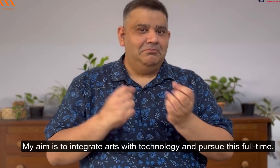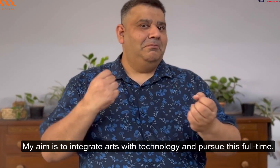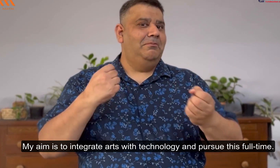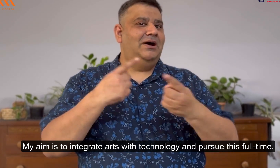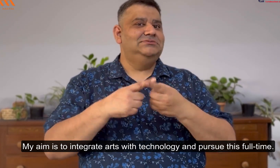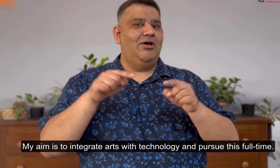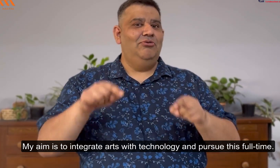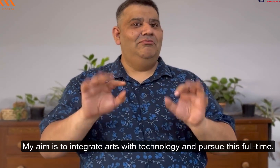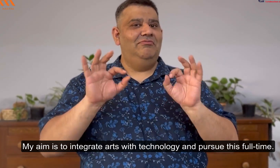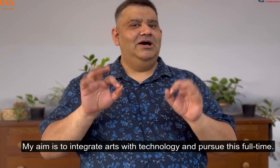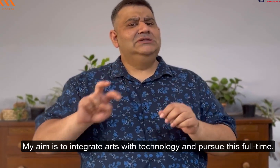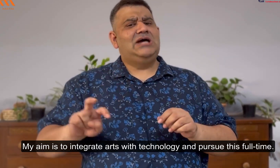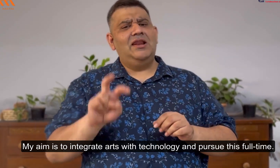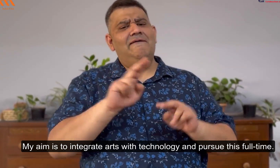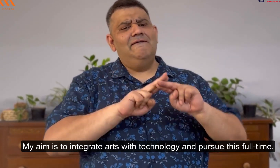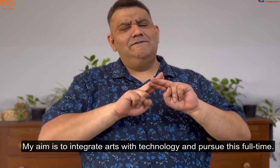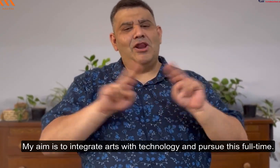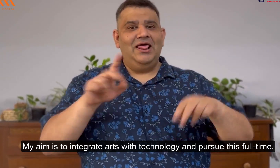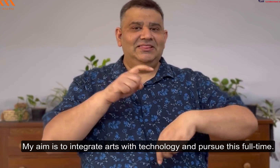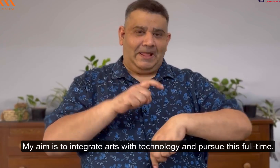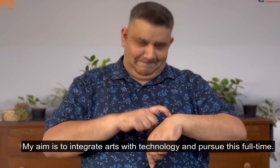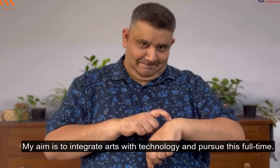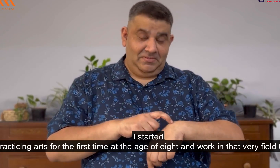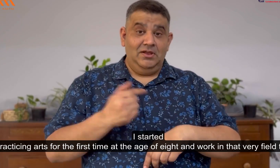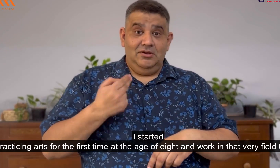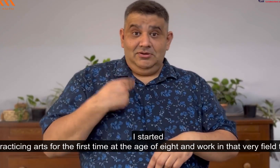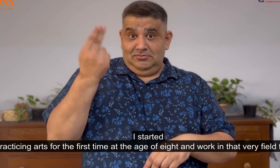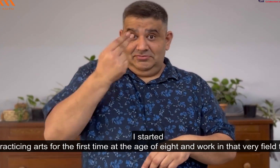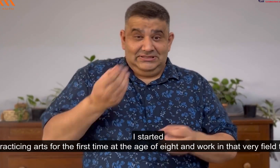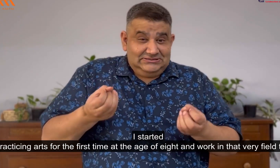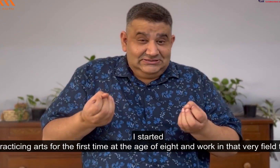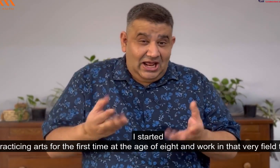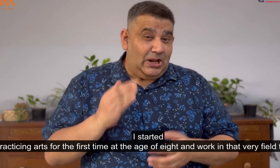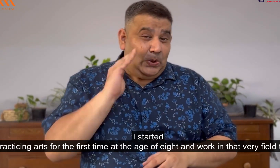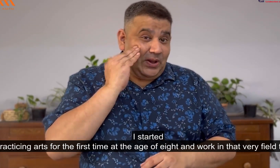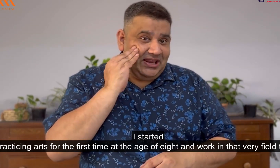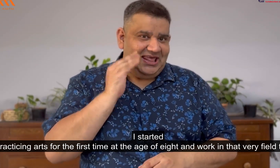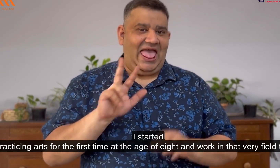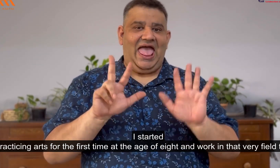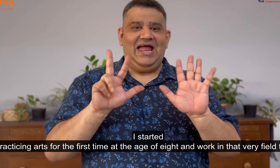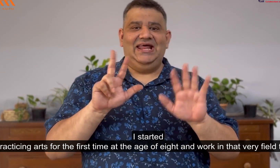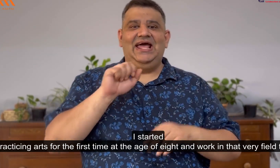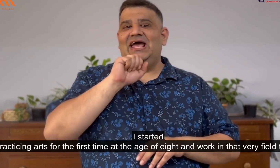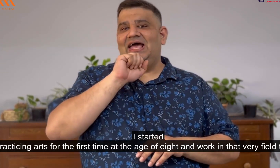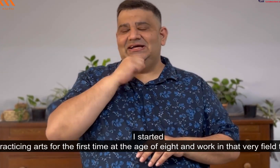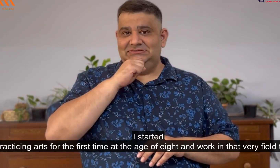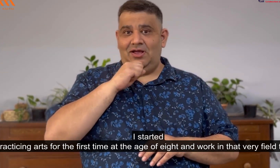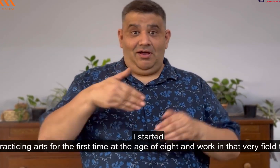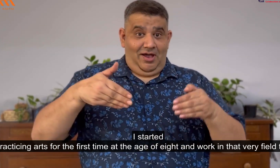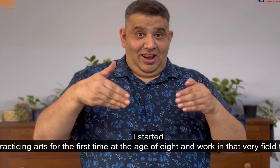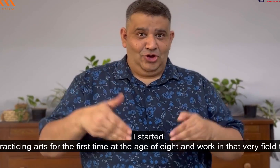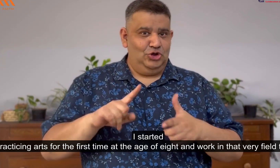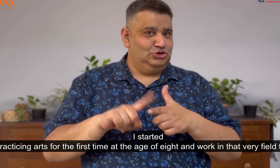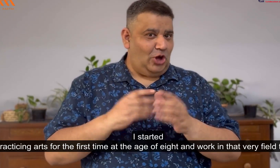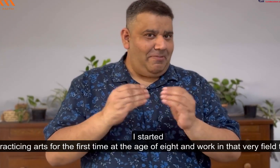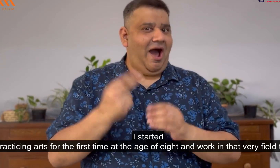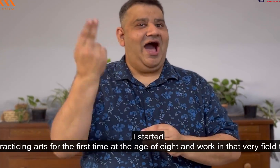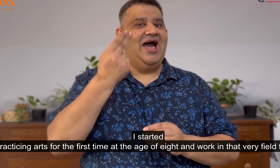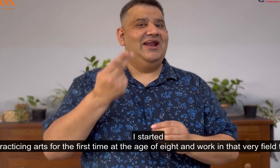आगे बढ़ाना है। मैंने 8 साल की उम्र में पहली बार कला का अभ्यास शुरू किया और आज उसी क्षेत्र में काम करता हूँ। मेरी यात्रा के